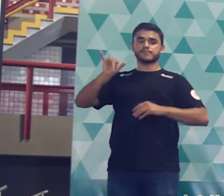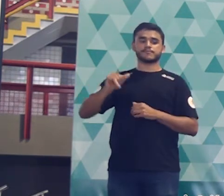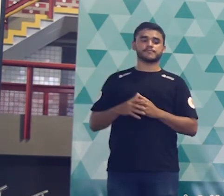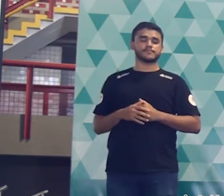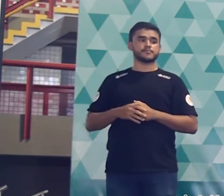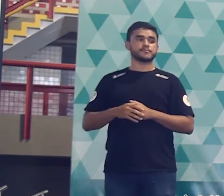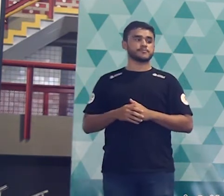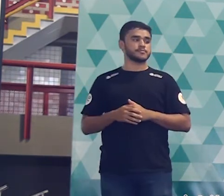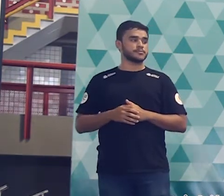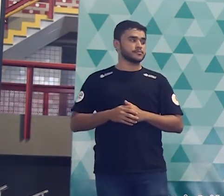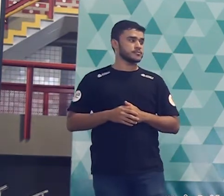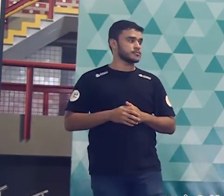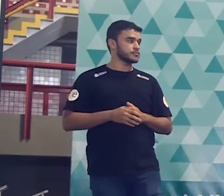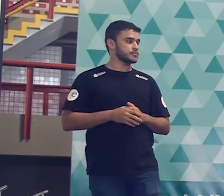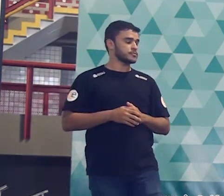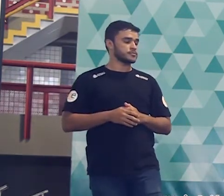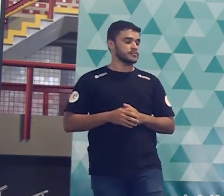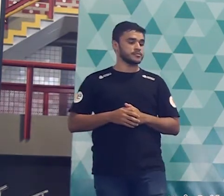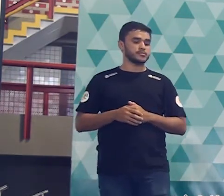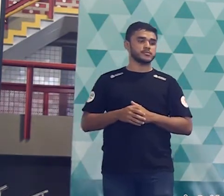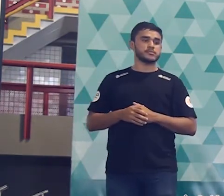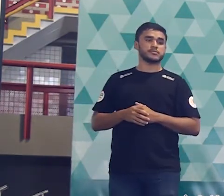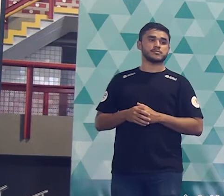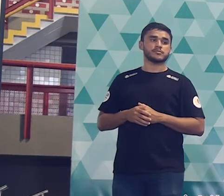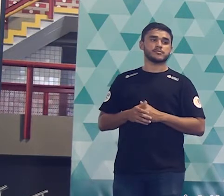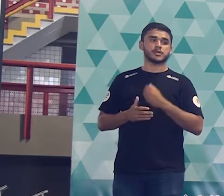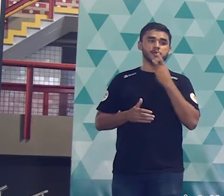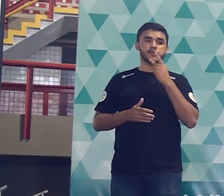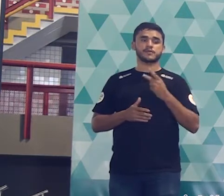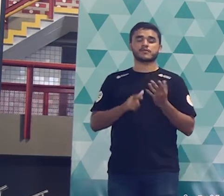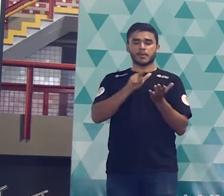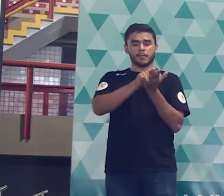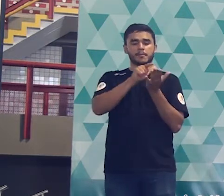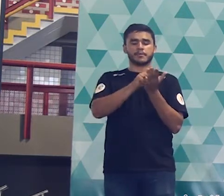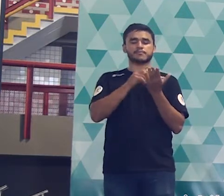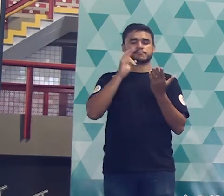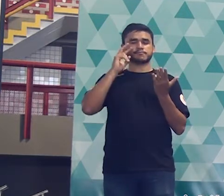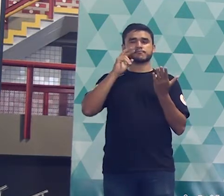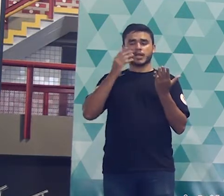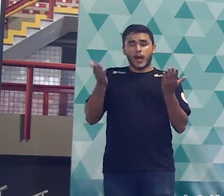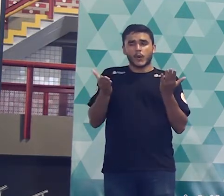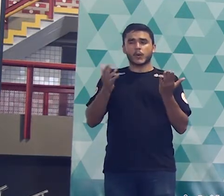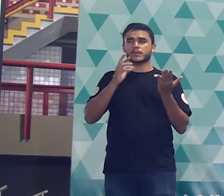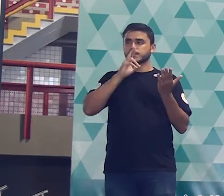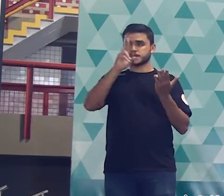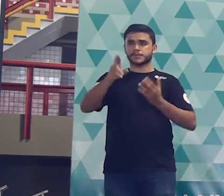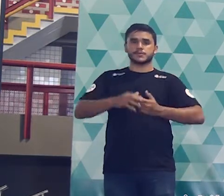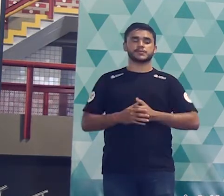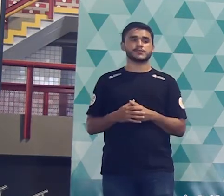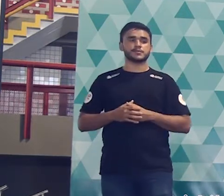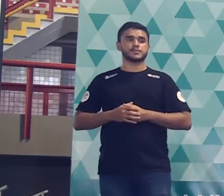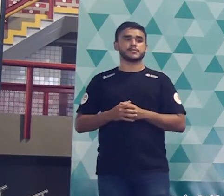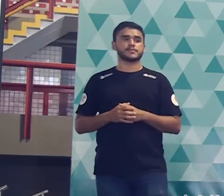Vamos pegar um... dá tempo. Deixa eu pegar um papelzinho aqui bem rapidinho para dar...